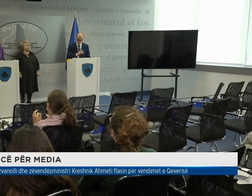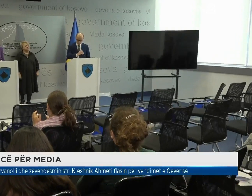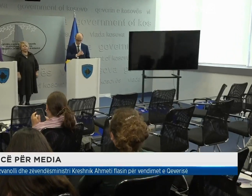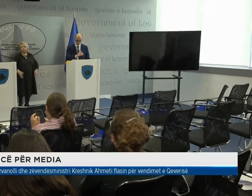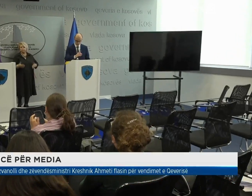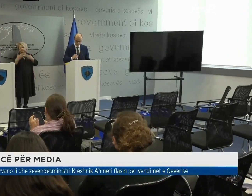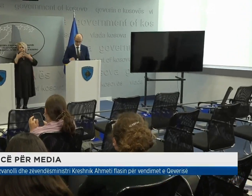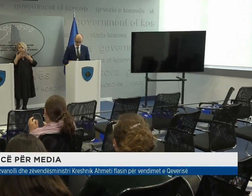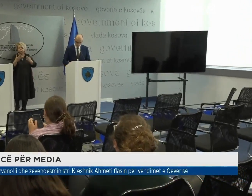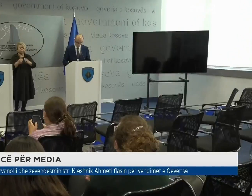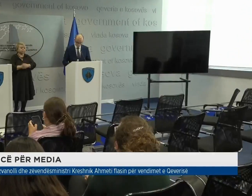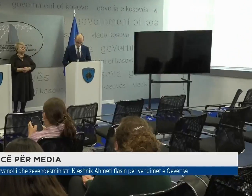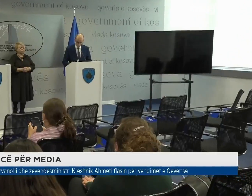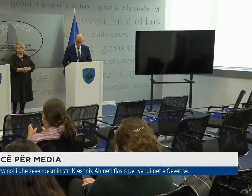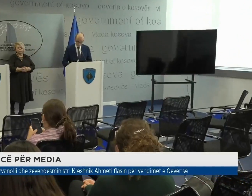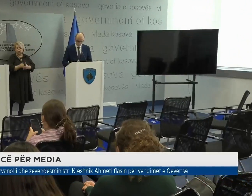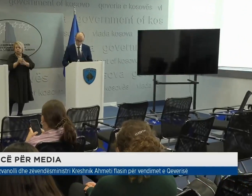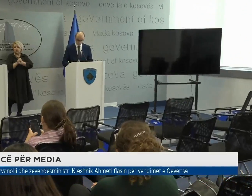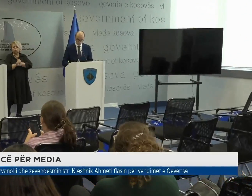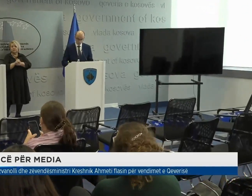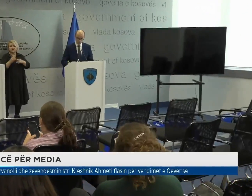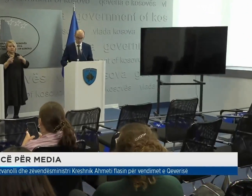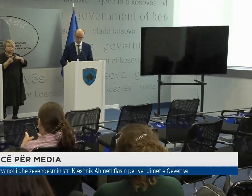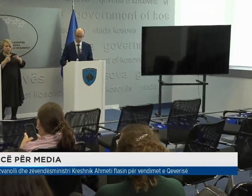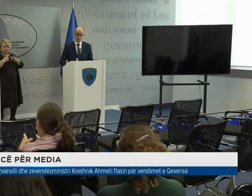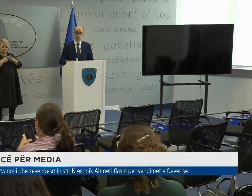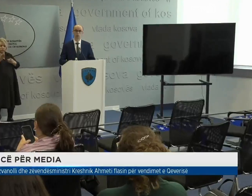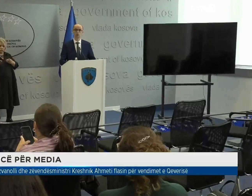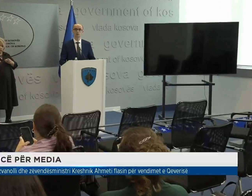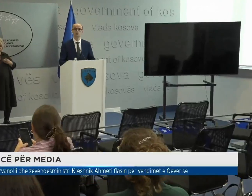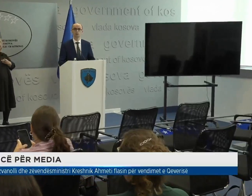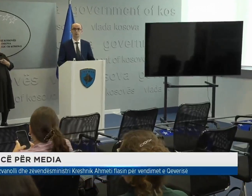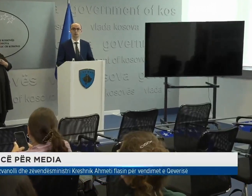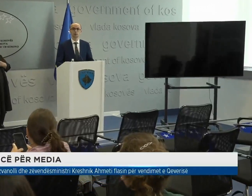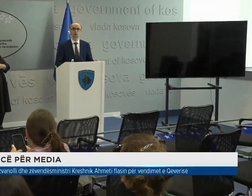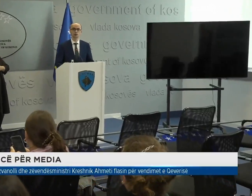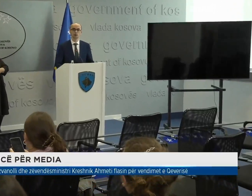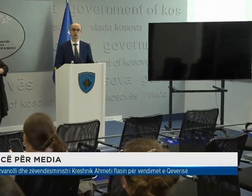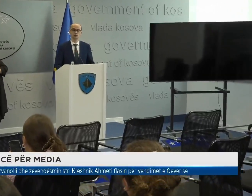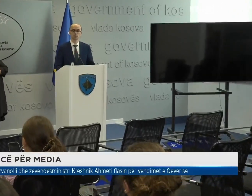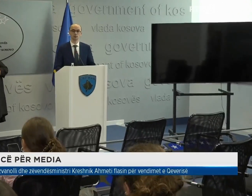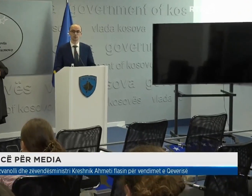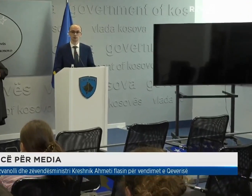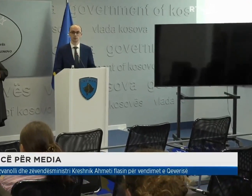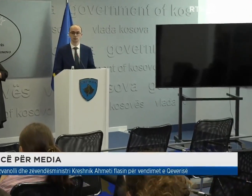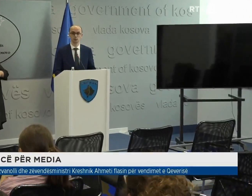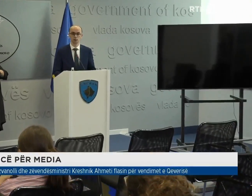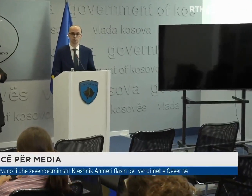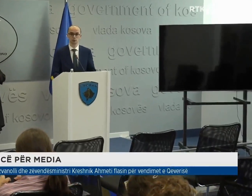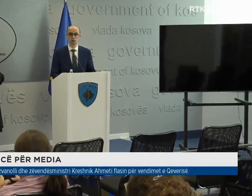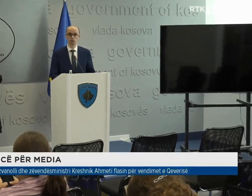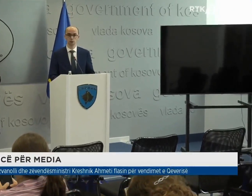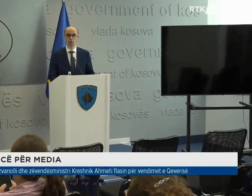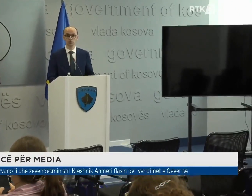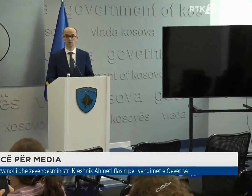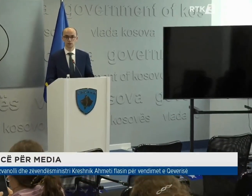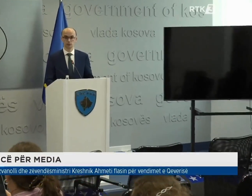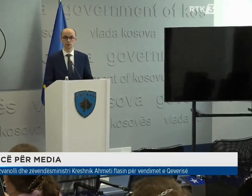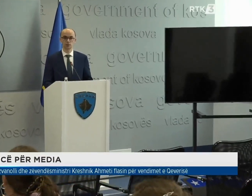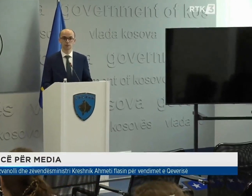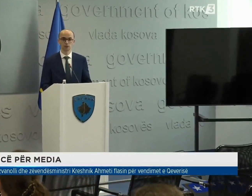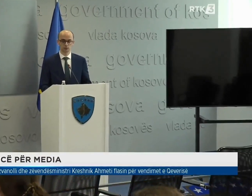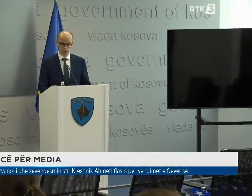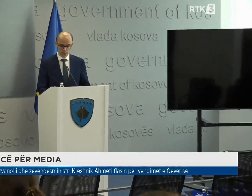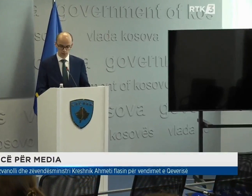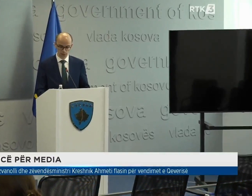Rregulli, faleminderit. Zonja Thaçi, kjo çështja e kushtëzimit me zbatimin e vendimit të gjykatës kushtetuese në